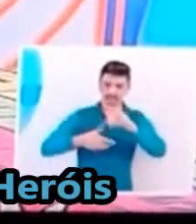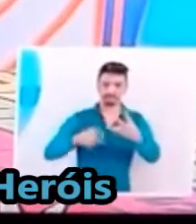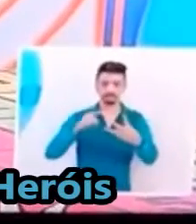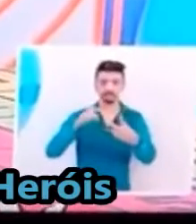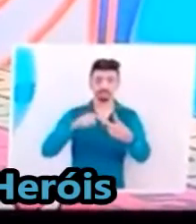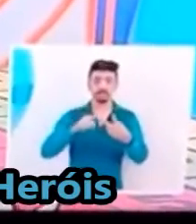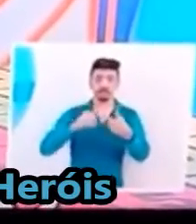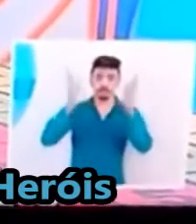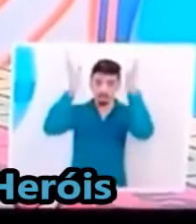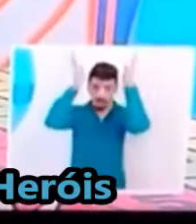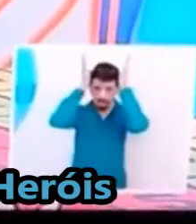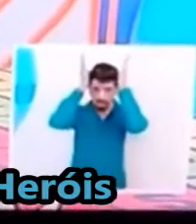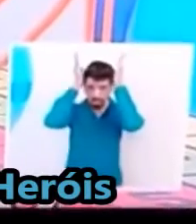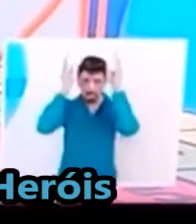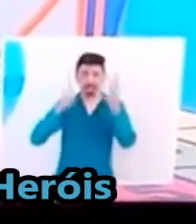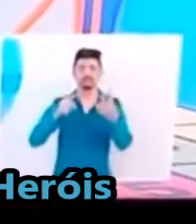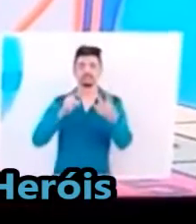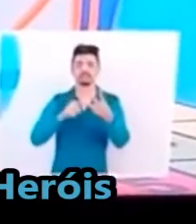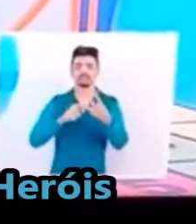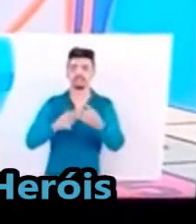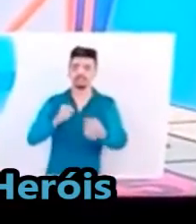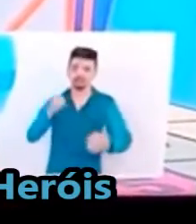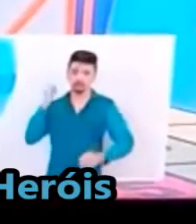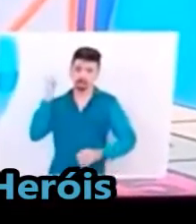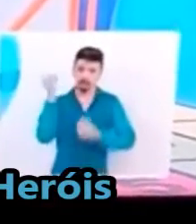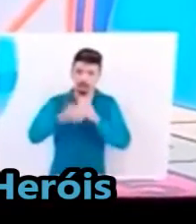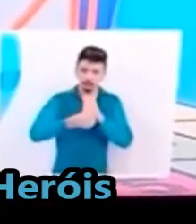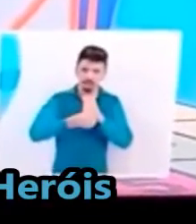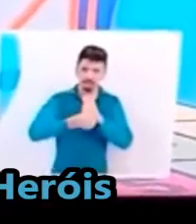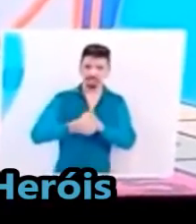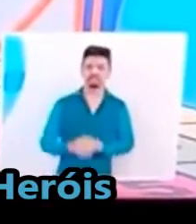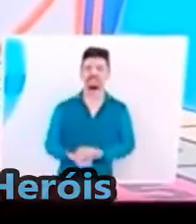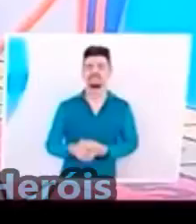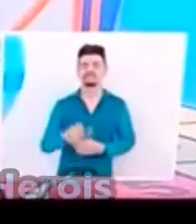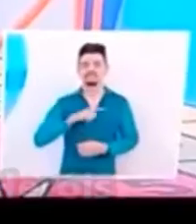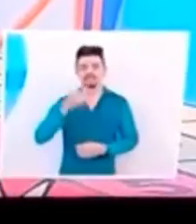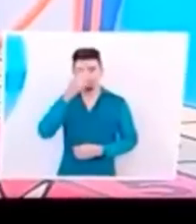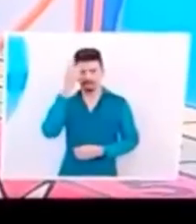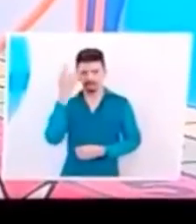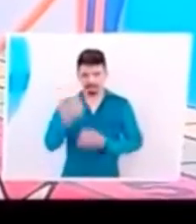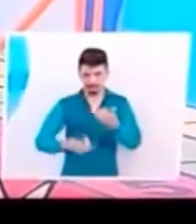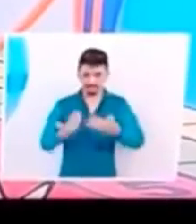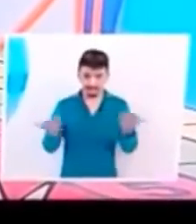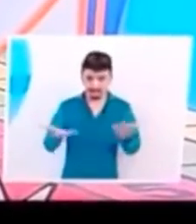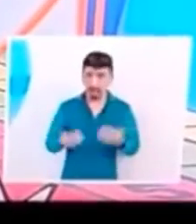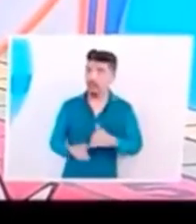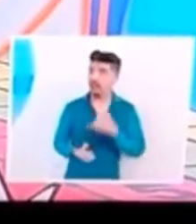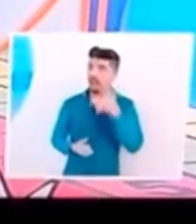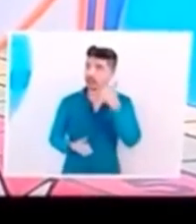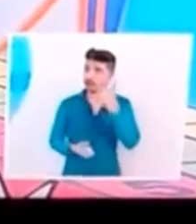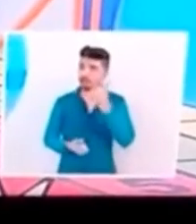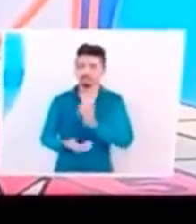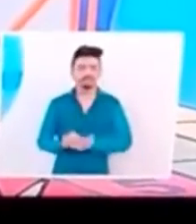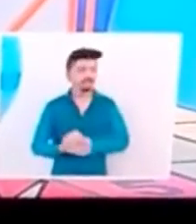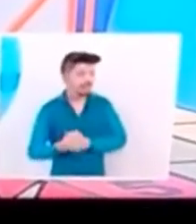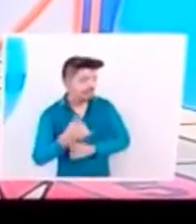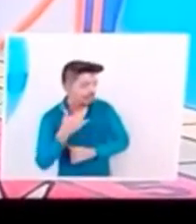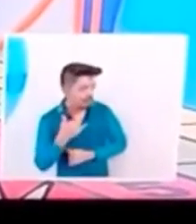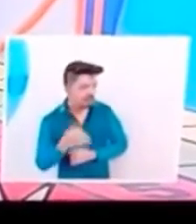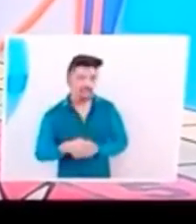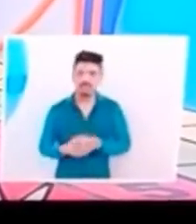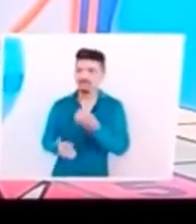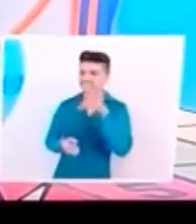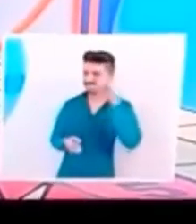Thor. Pois é. Será que já tem alguém para brincar comigo? Alô? Alô? Oi, bom dia.